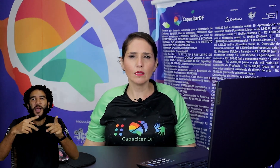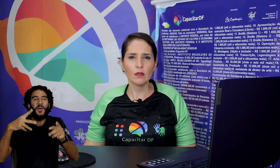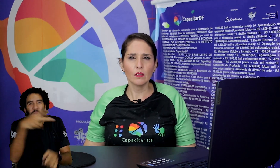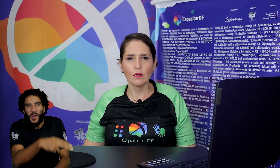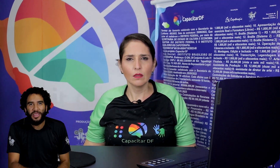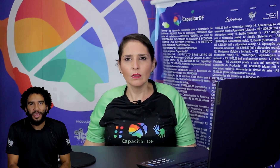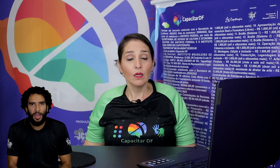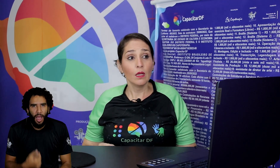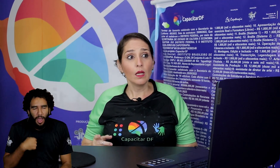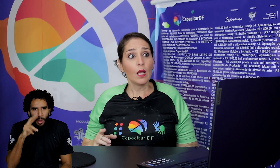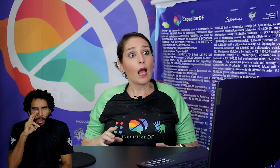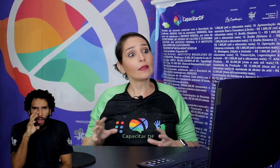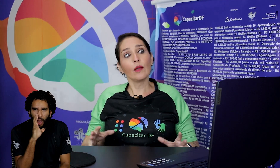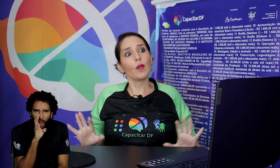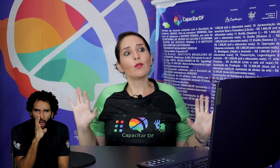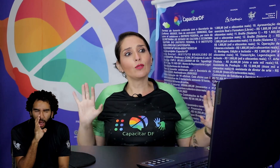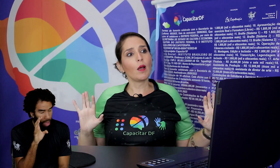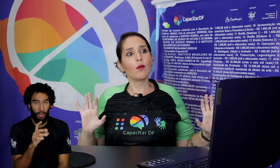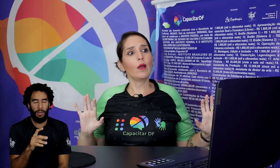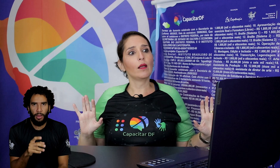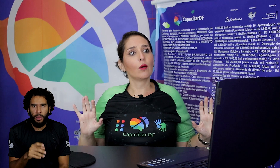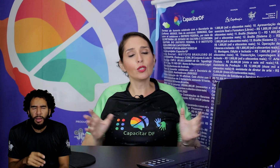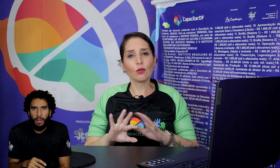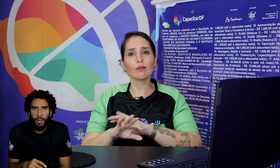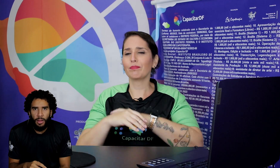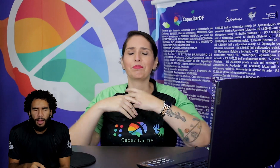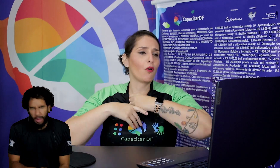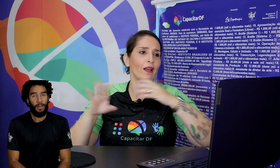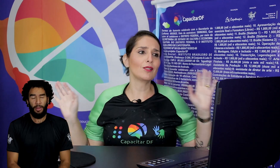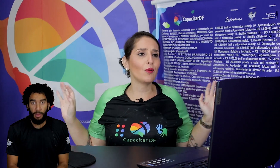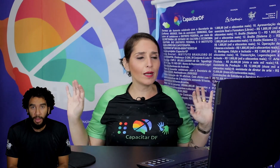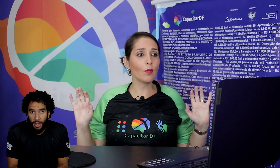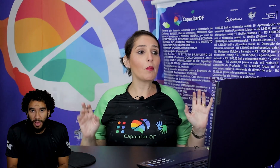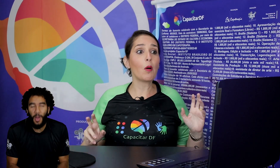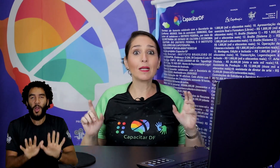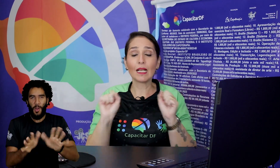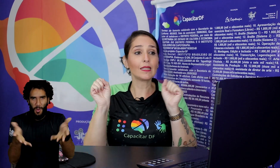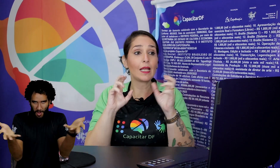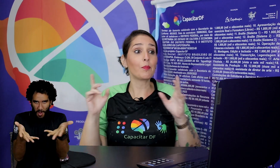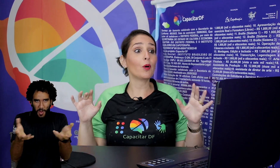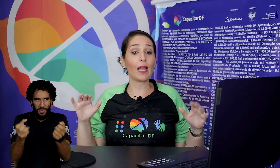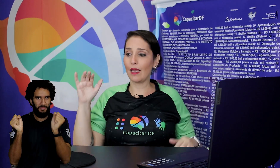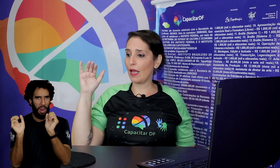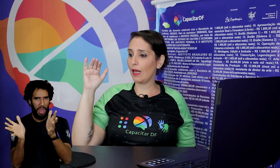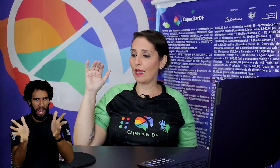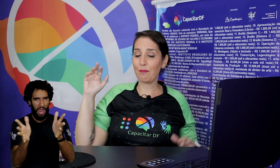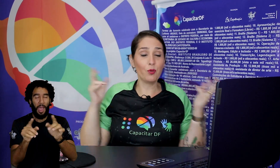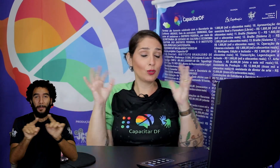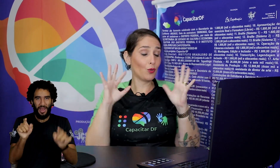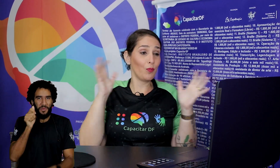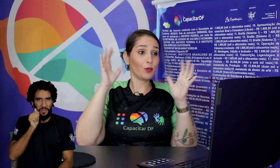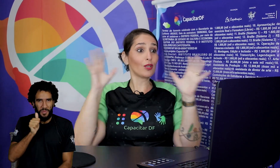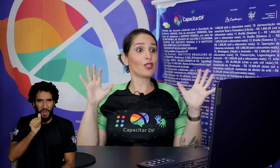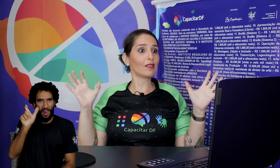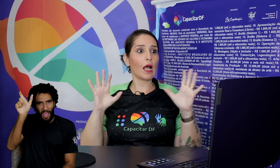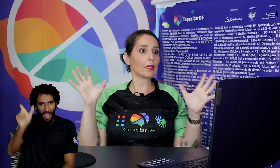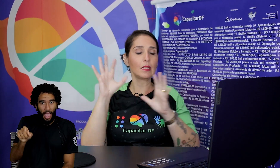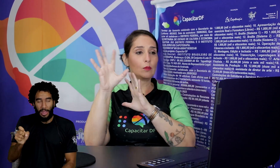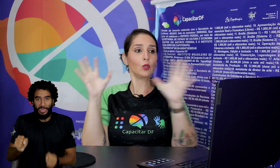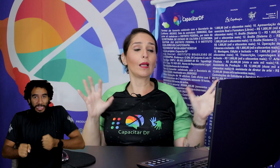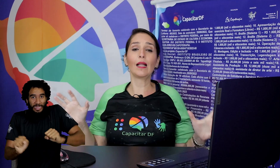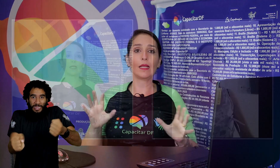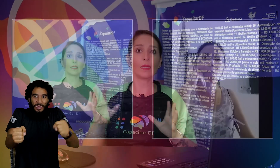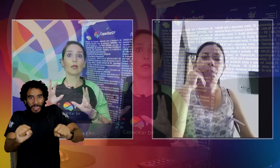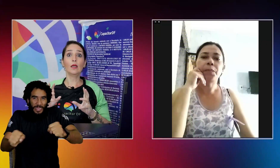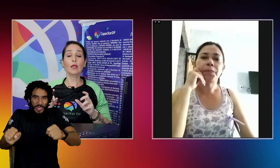assim. Até eu me acostumar com ela. Hoje eu converso com ela numa boa, mas ela tem, porque ela é muito, muito agitada, assim,